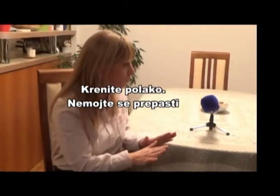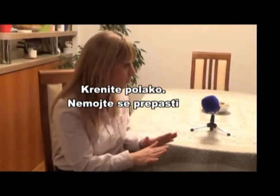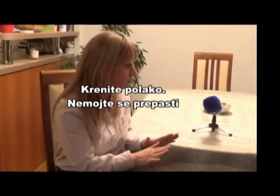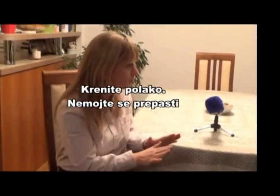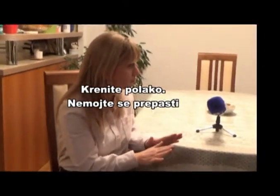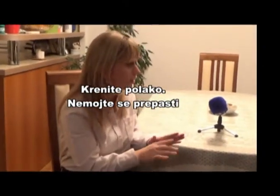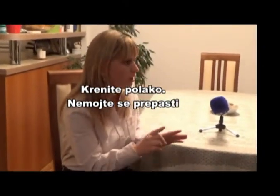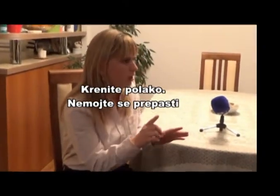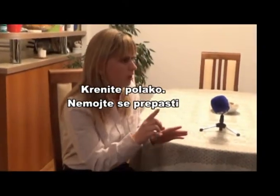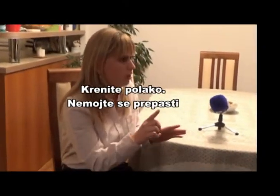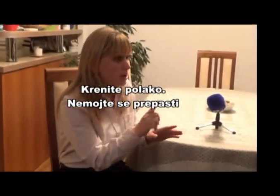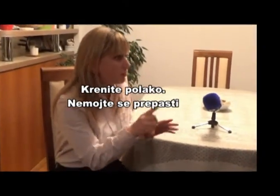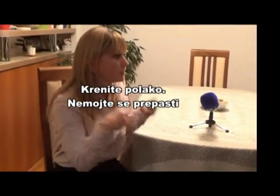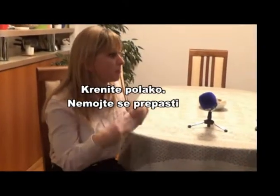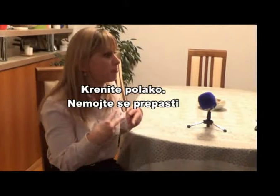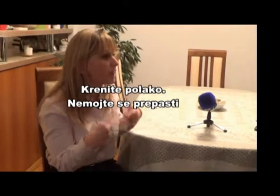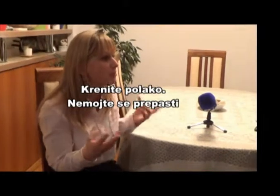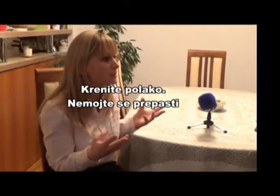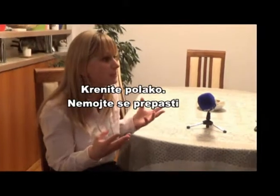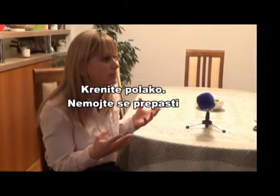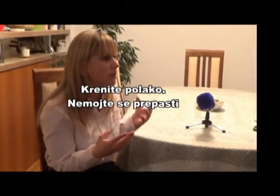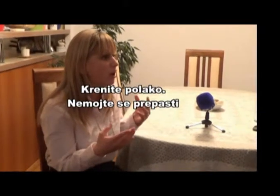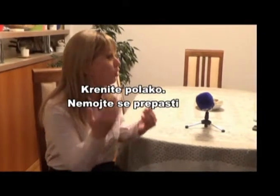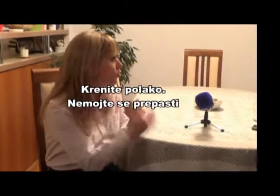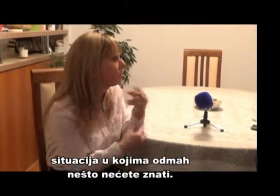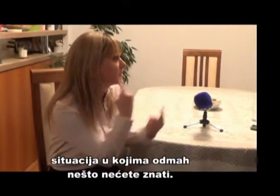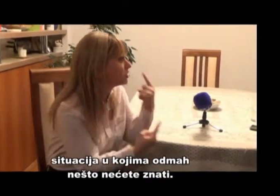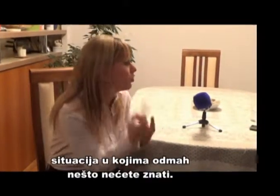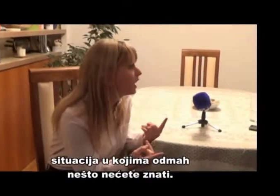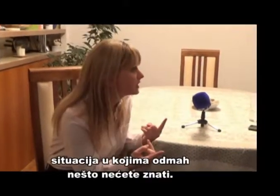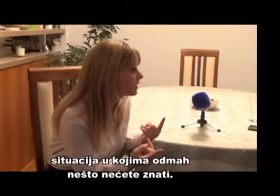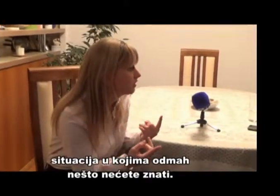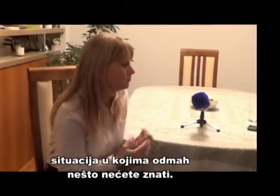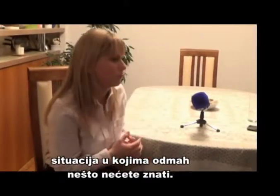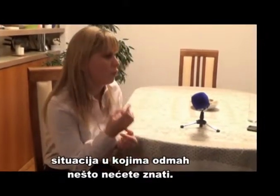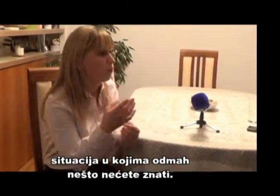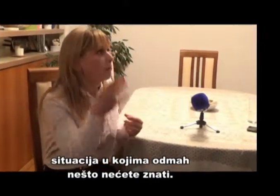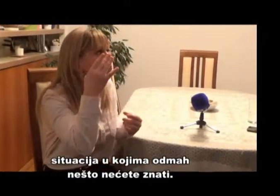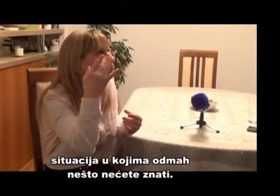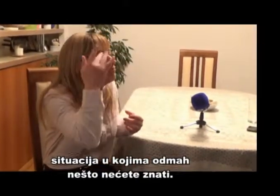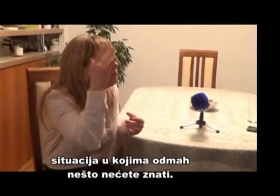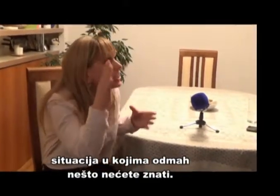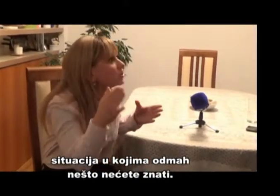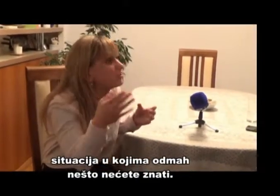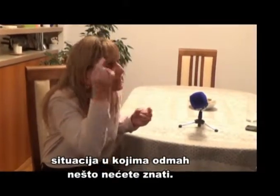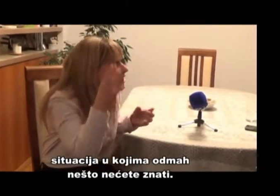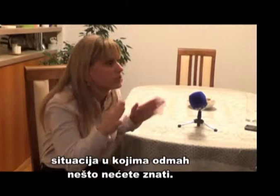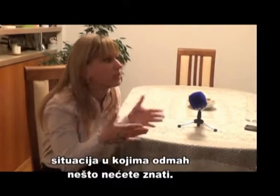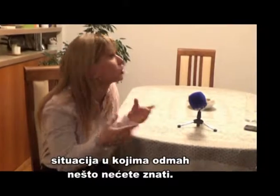polako, nemojte se prepasti novih situacija u kojima nećete